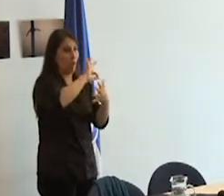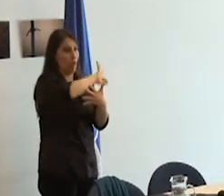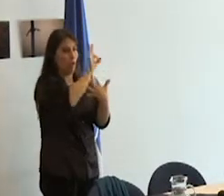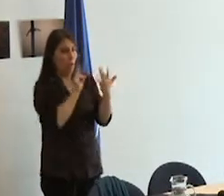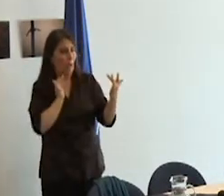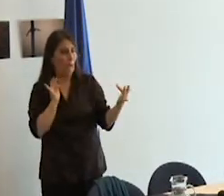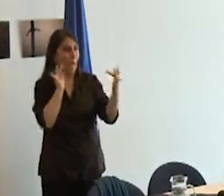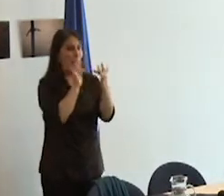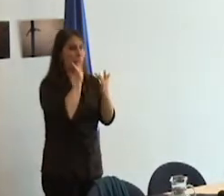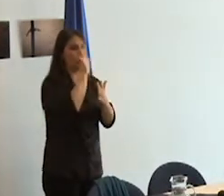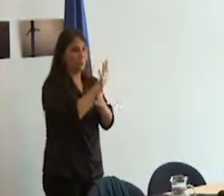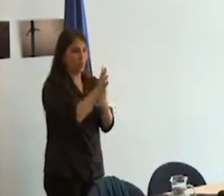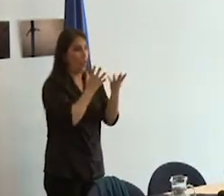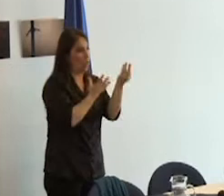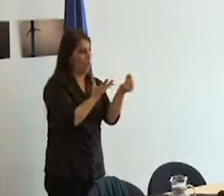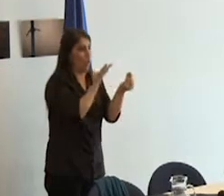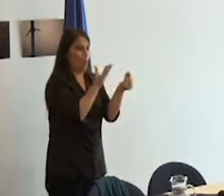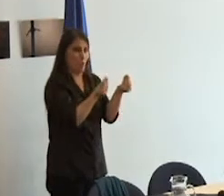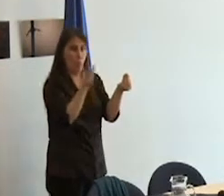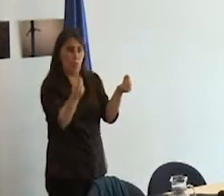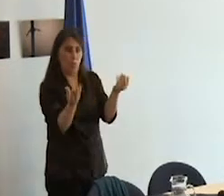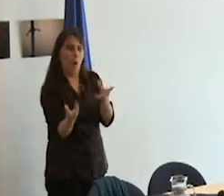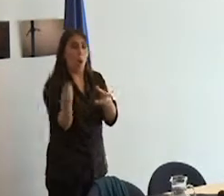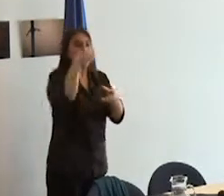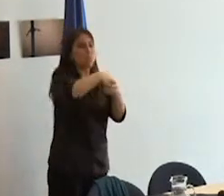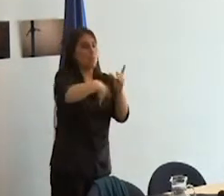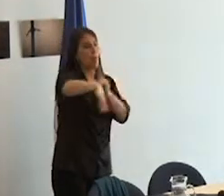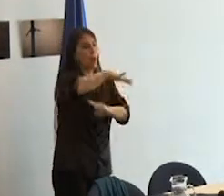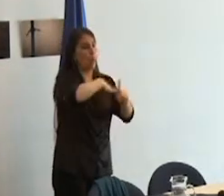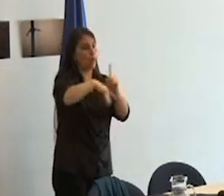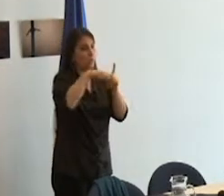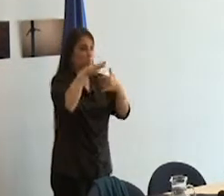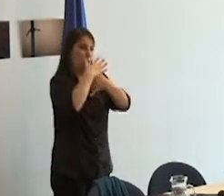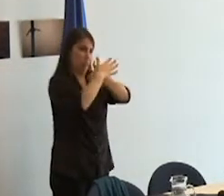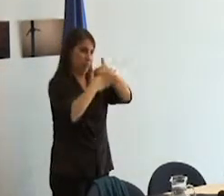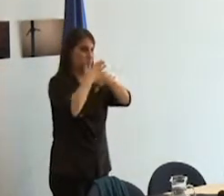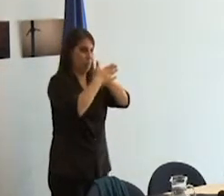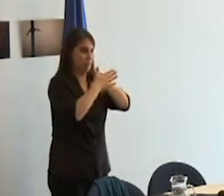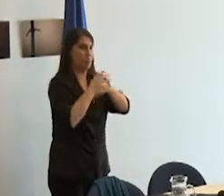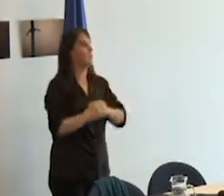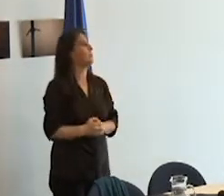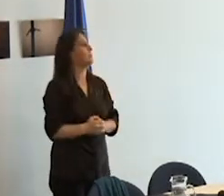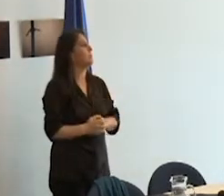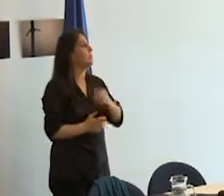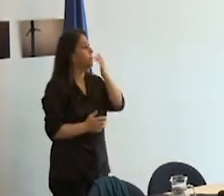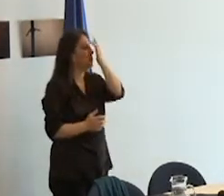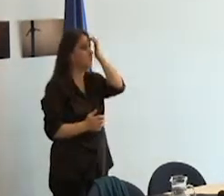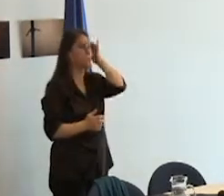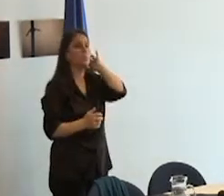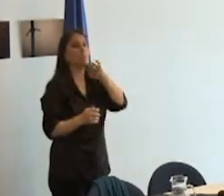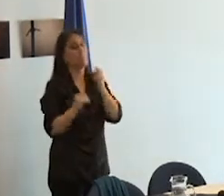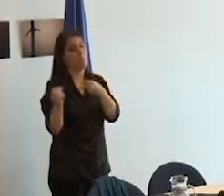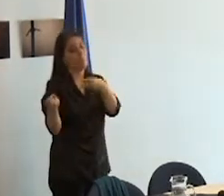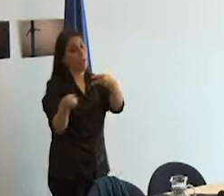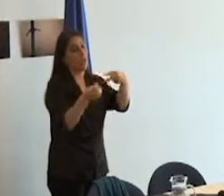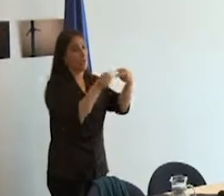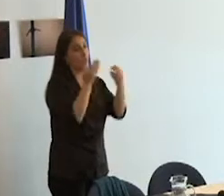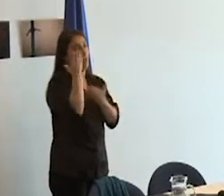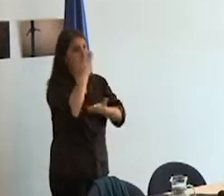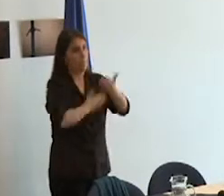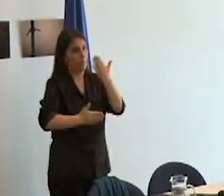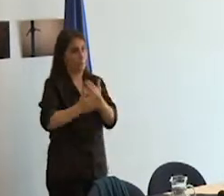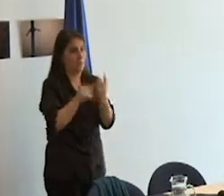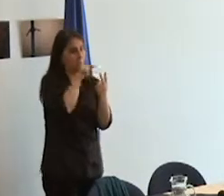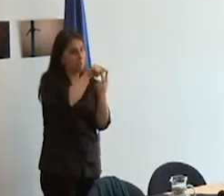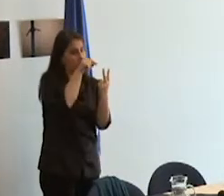a estos grupos poblacionales al contexto nacional. Educación y discapacidad. La relación